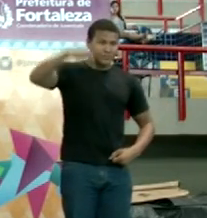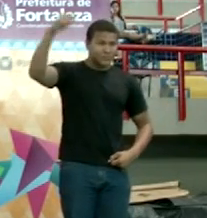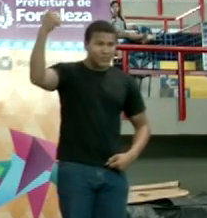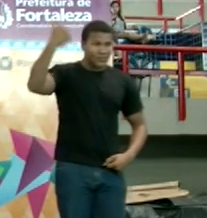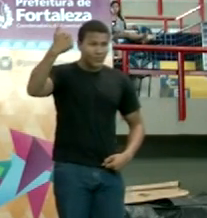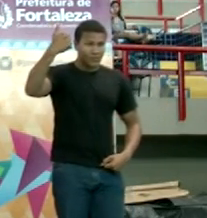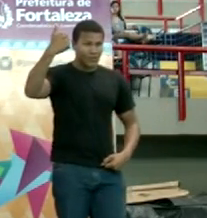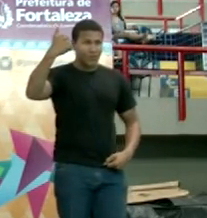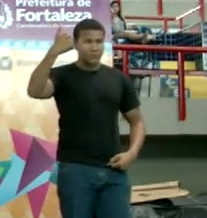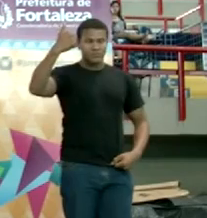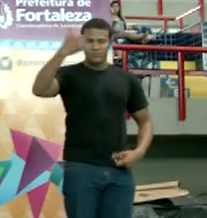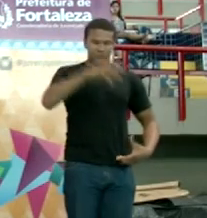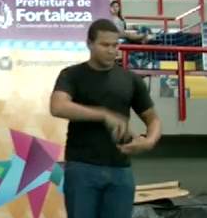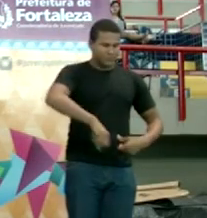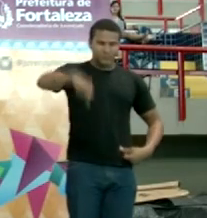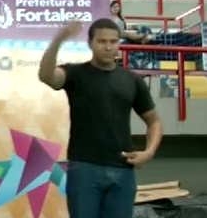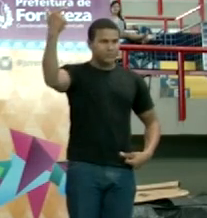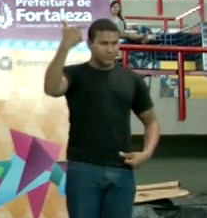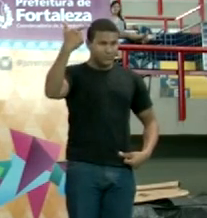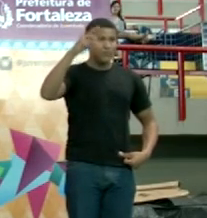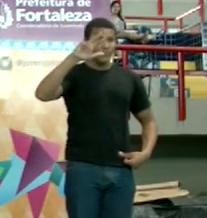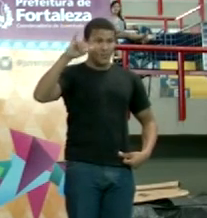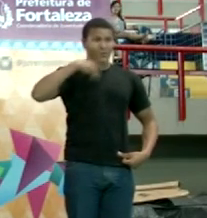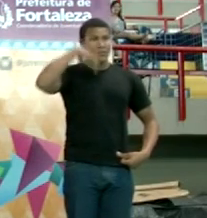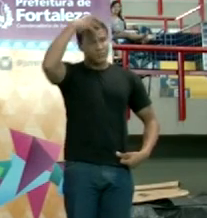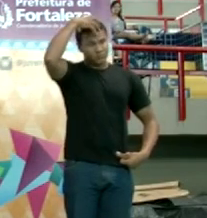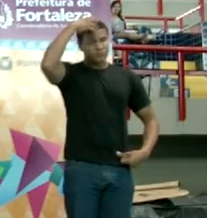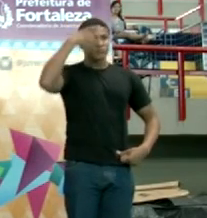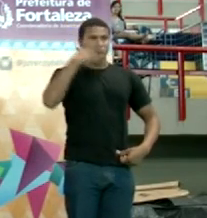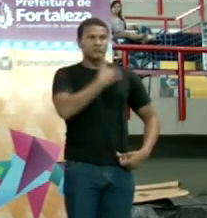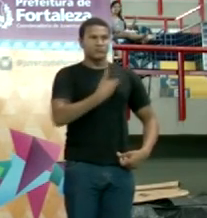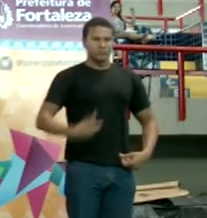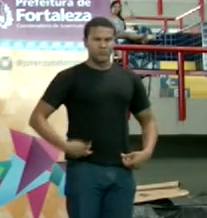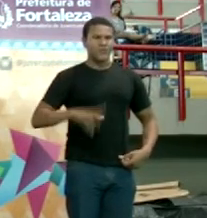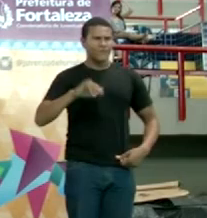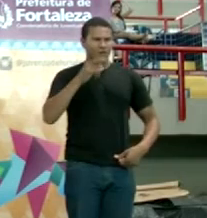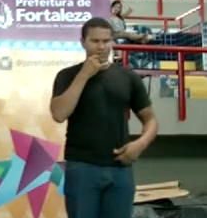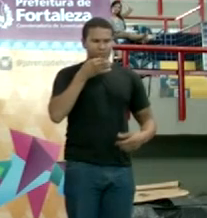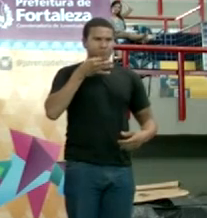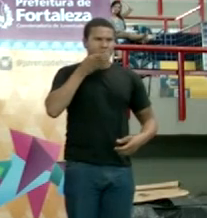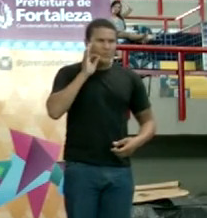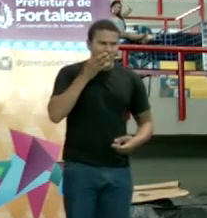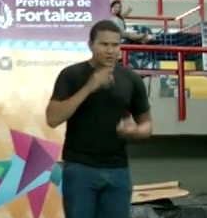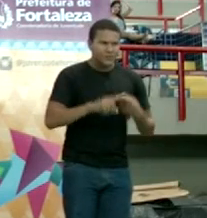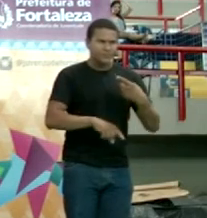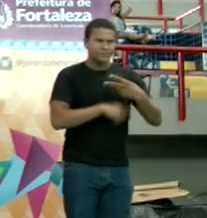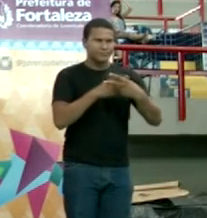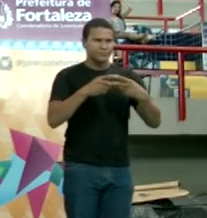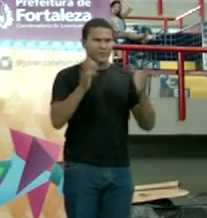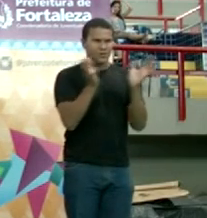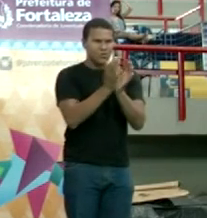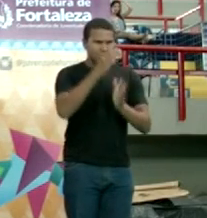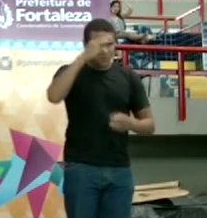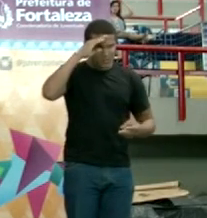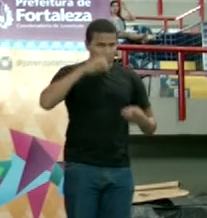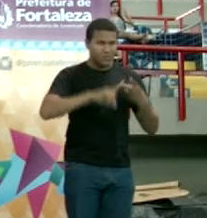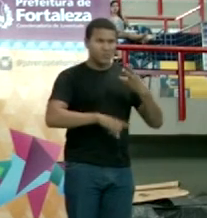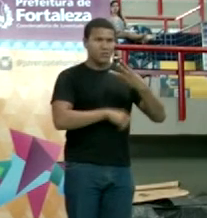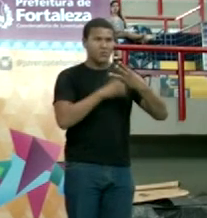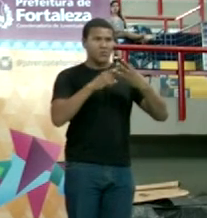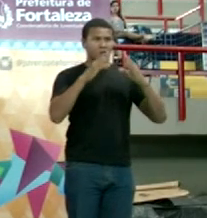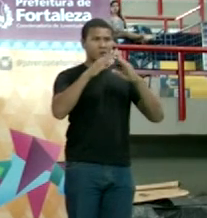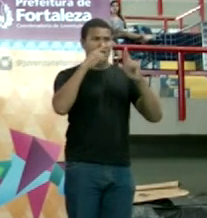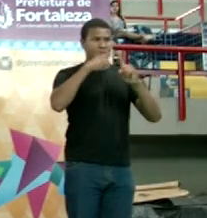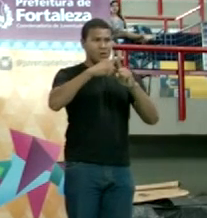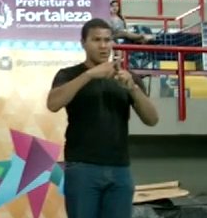apoio desses grupos: cafeicultores, militares, Igreja Católica e Inglaterra. Enquanto